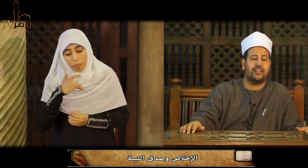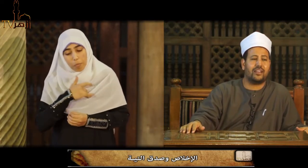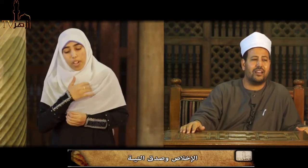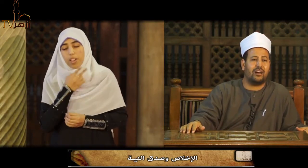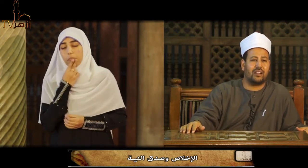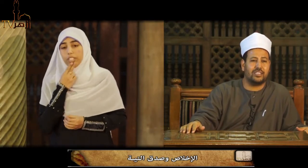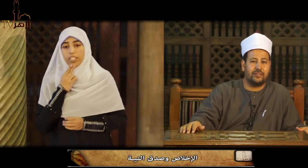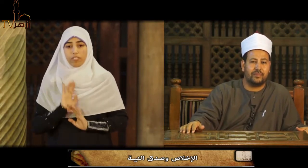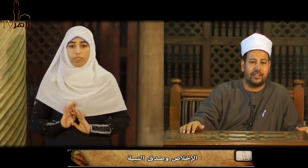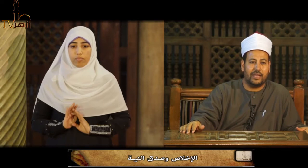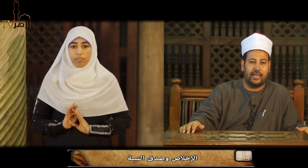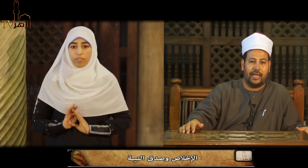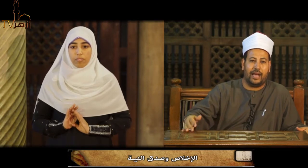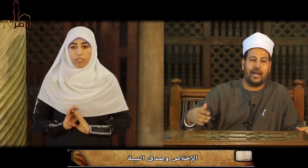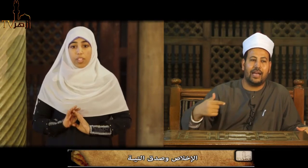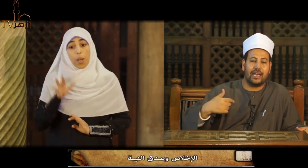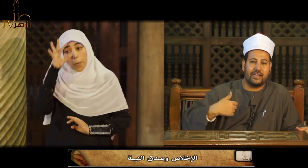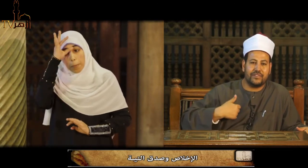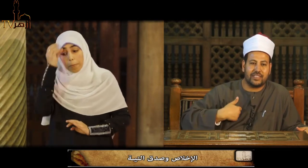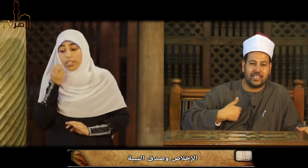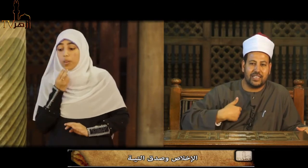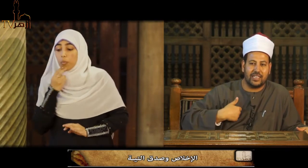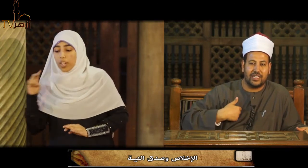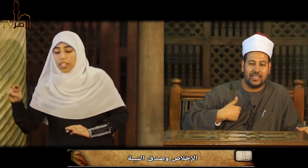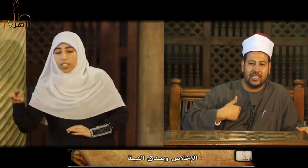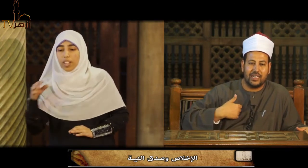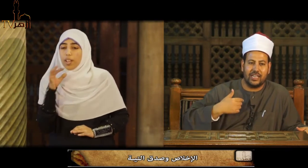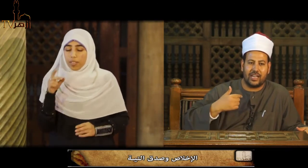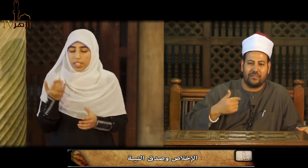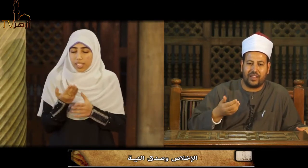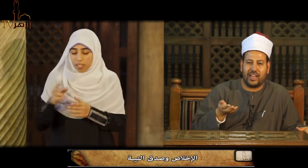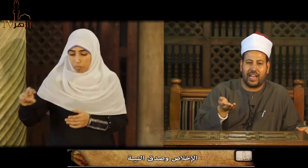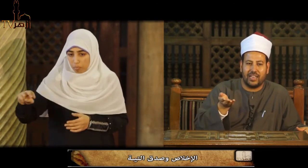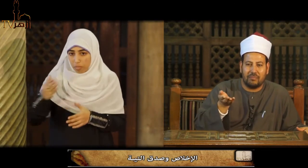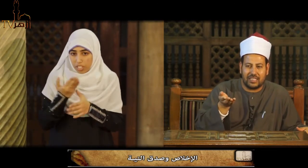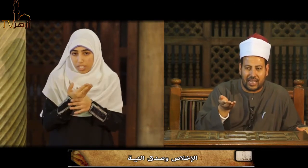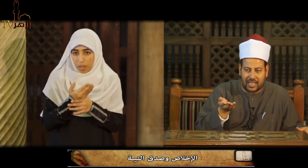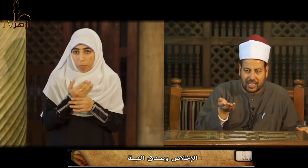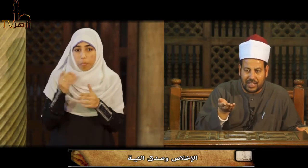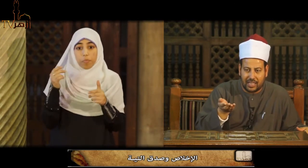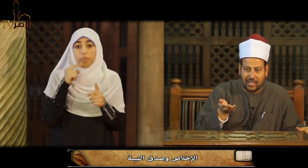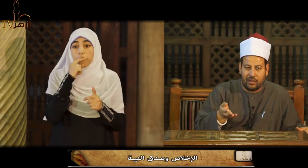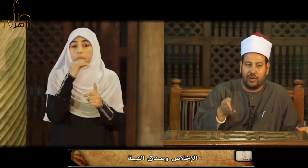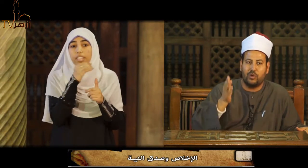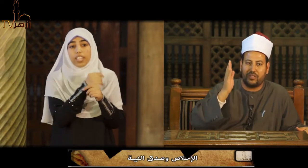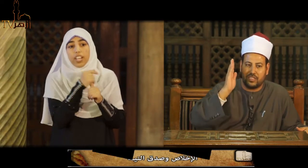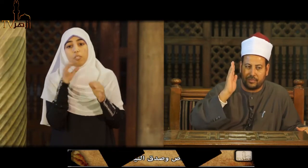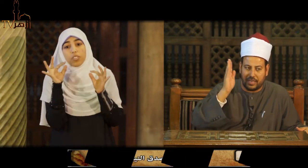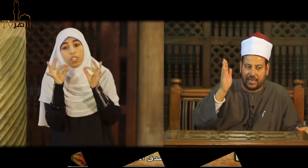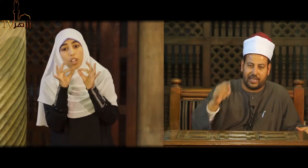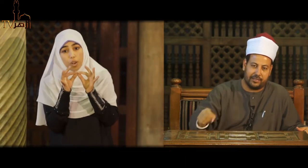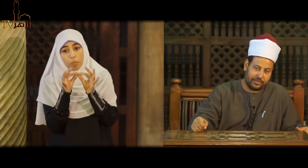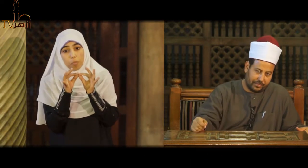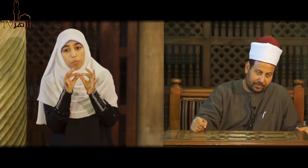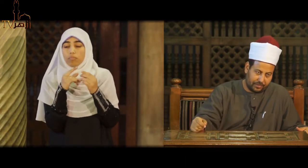قال: وإن كان خرج على نفسه ليعفها عن المسألة فهو في